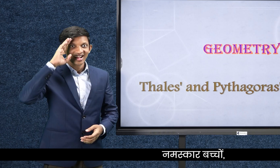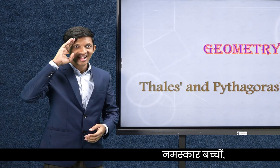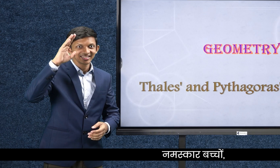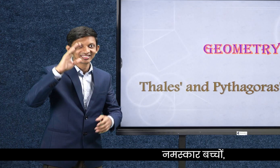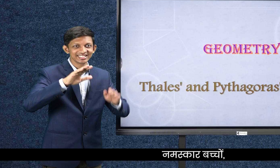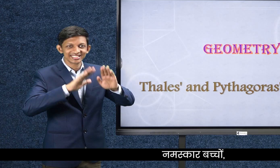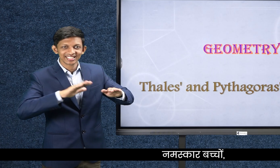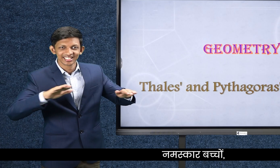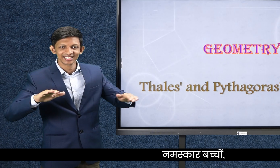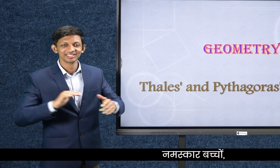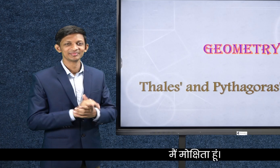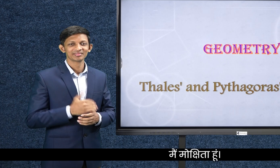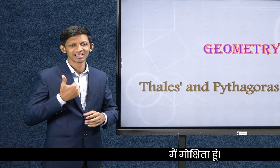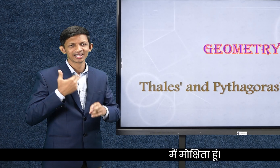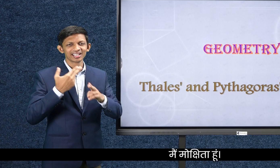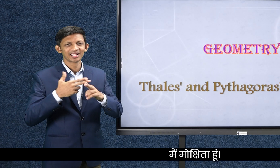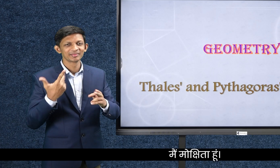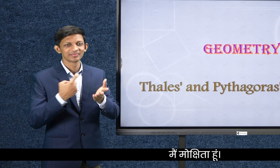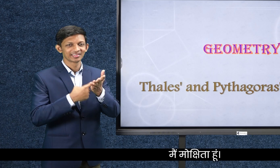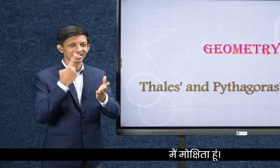नमस्कार बच्चों, मैं मोक्षिता हूँ।